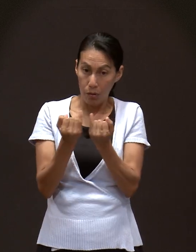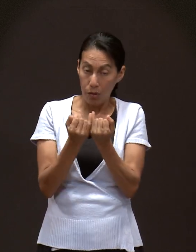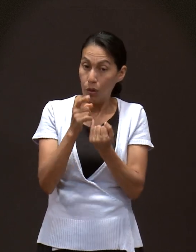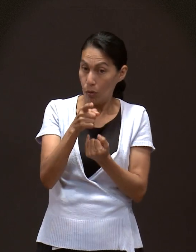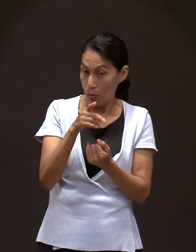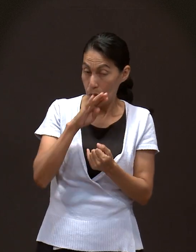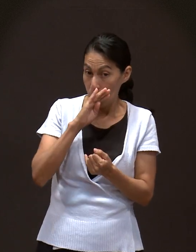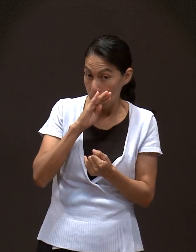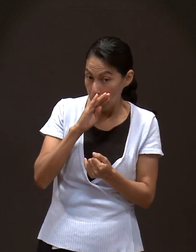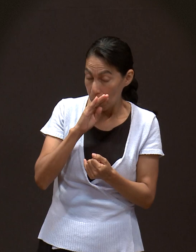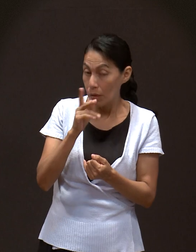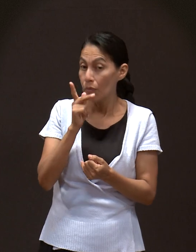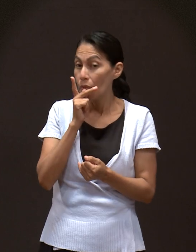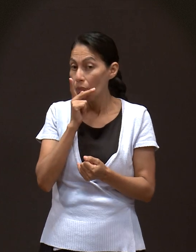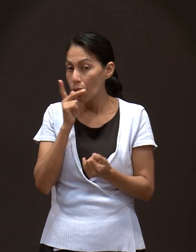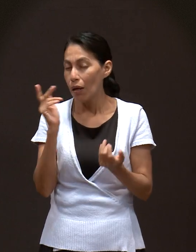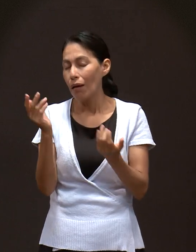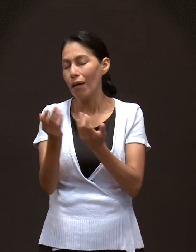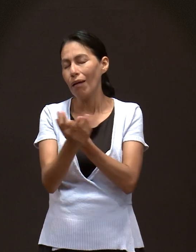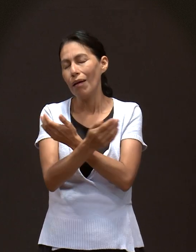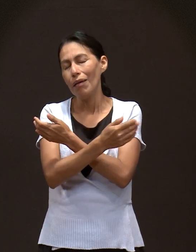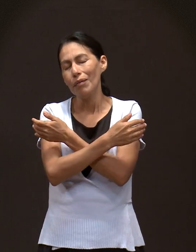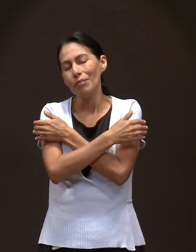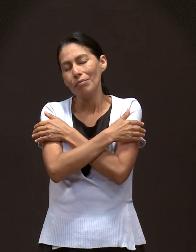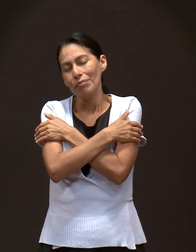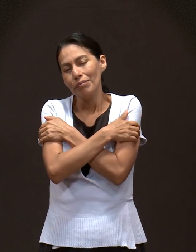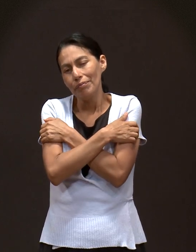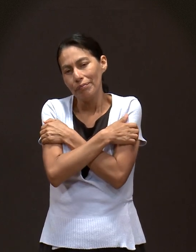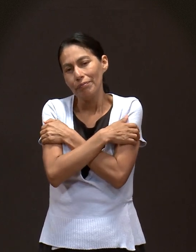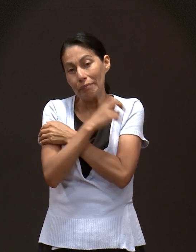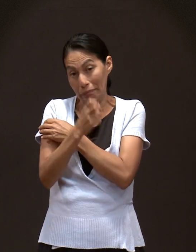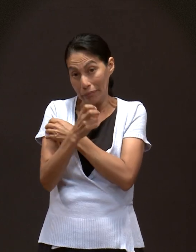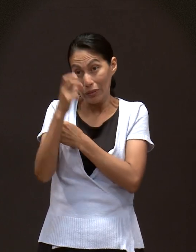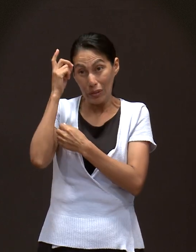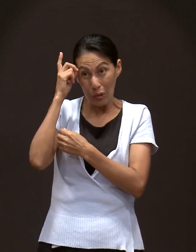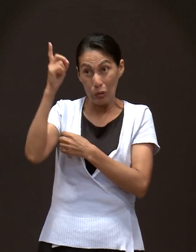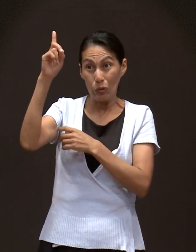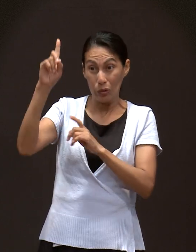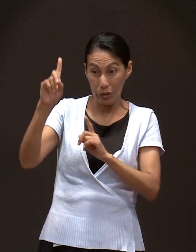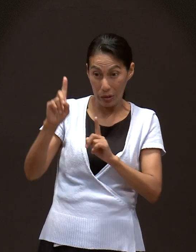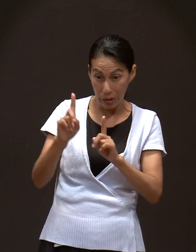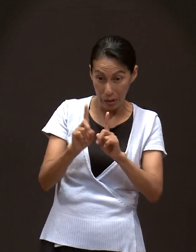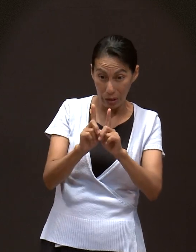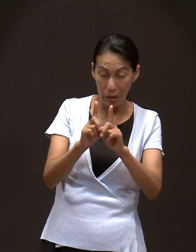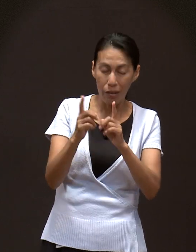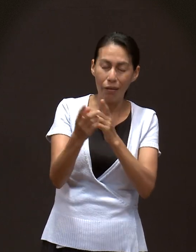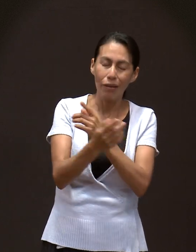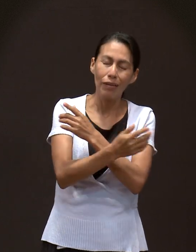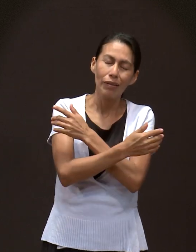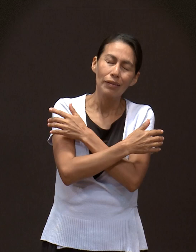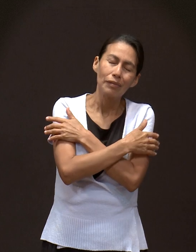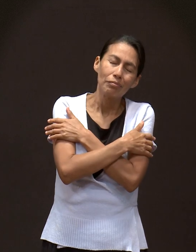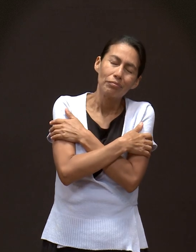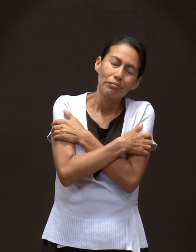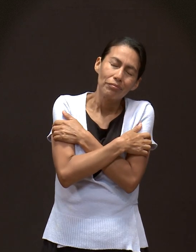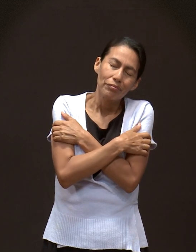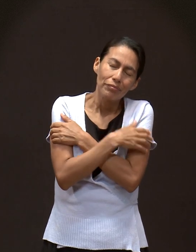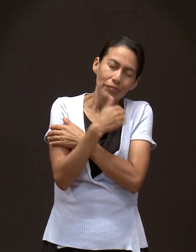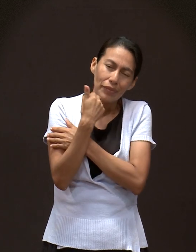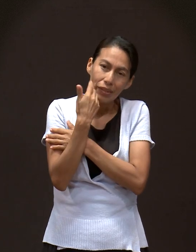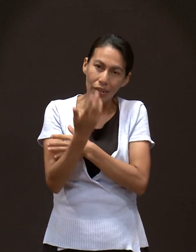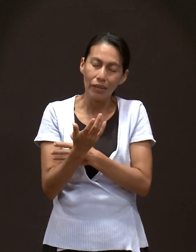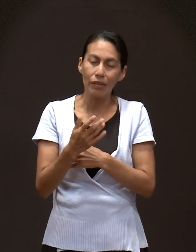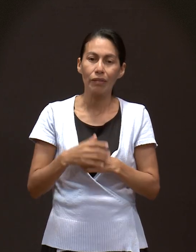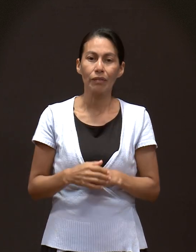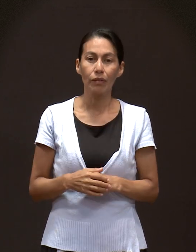como si le estuvieras dando a tu madre, a tu papá, y es un abrazo de Dios, porque Dios está aquí y quiere abrazarte.